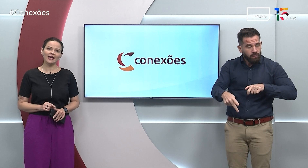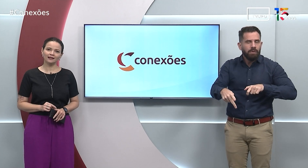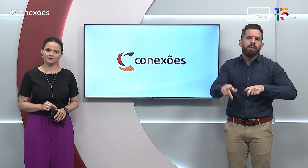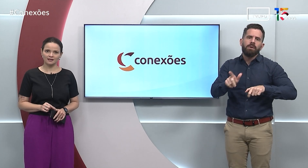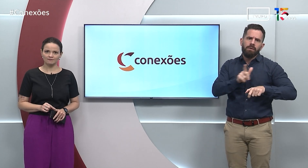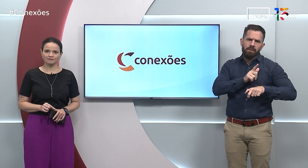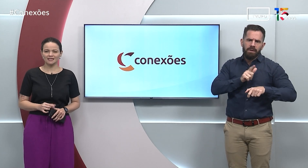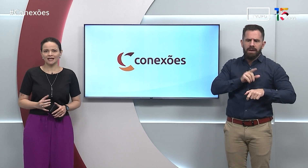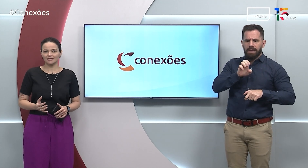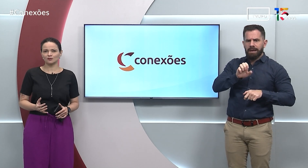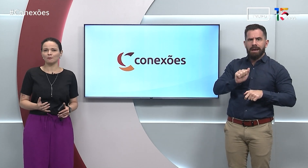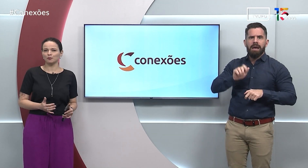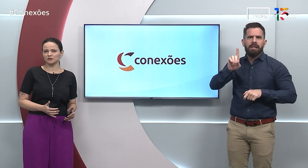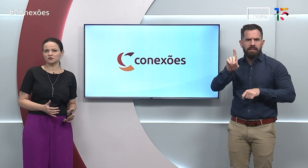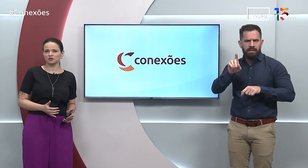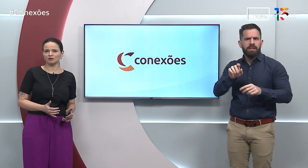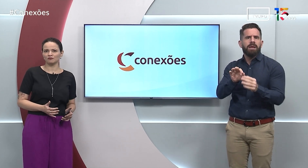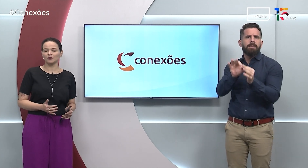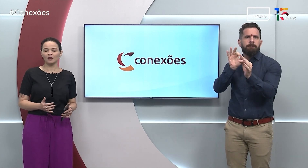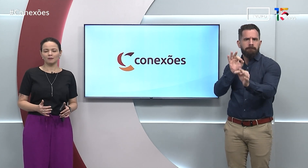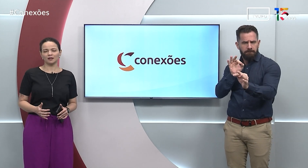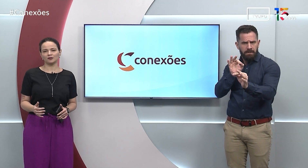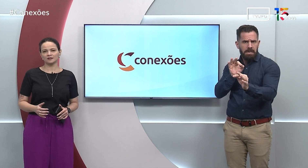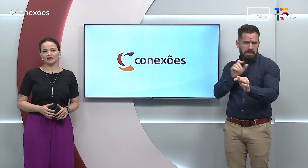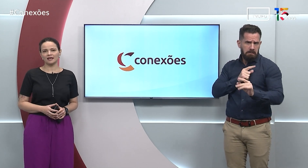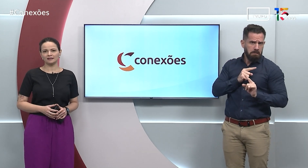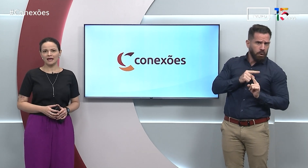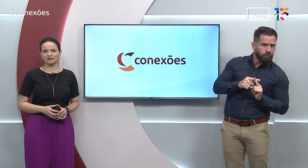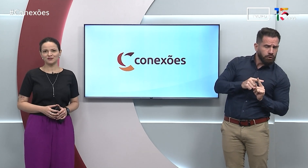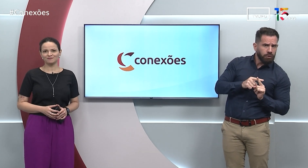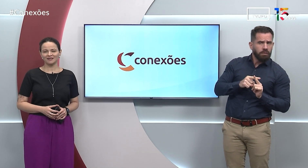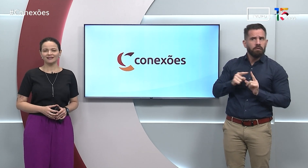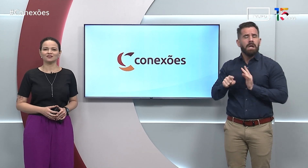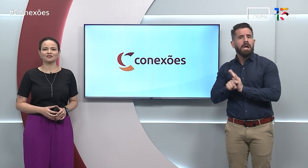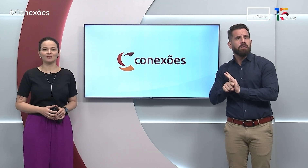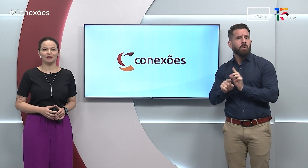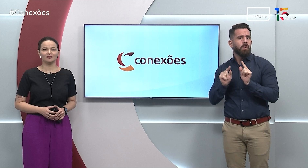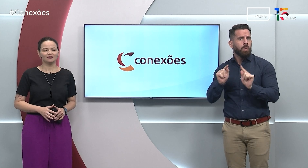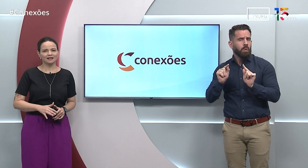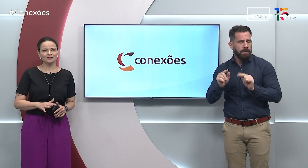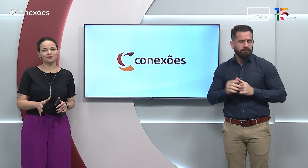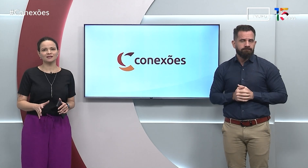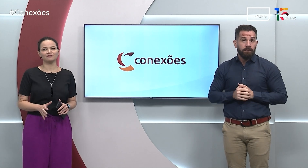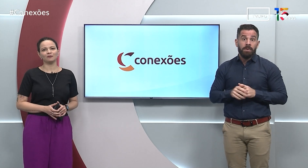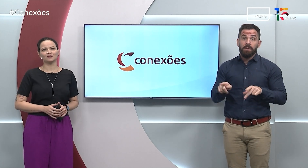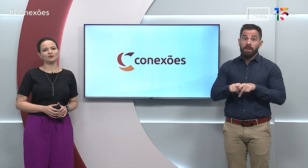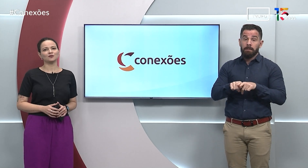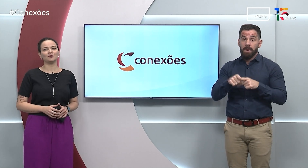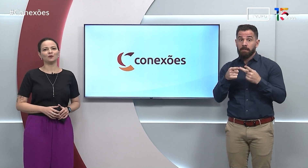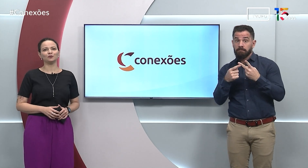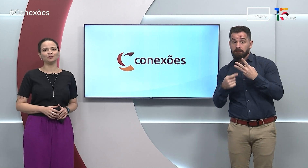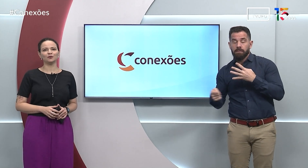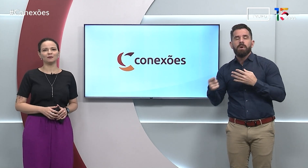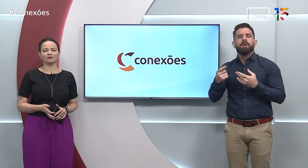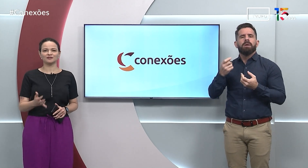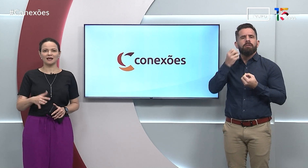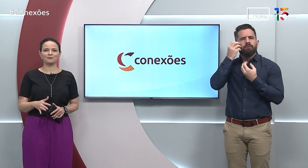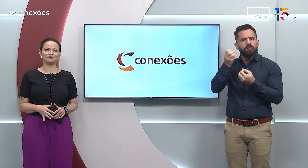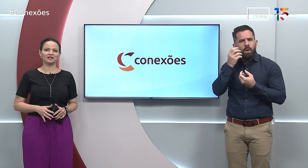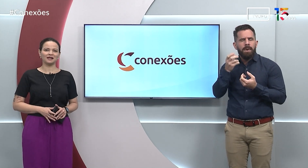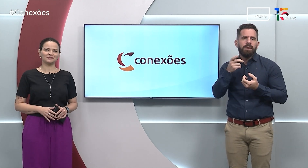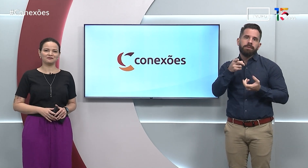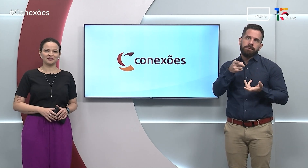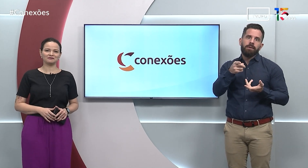cursos EAD. Será que isso é positivo para a nossa realidade? A gente também traz outras informações sobre cultura para